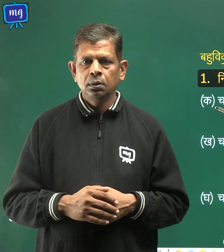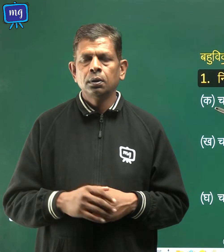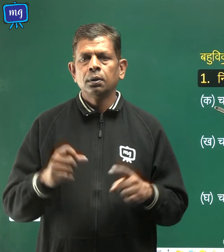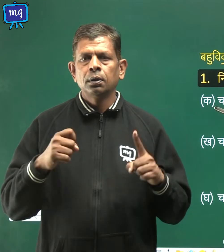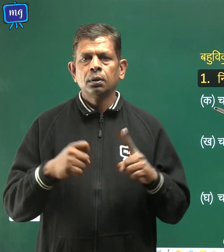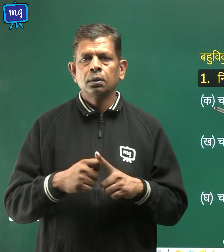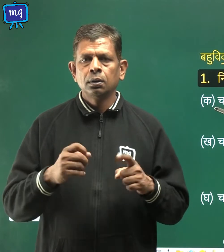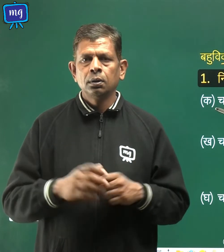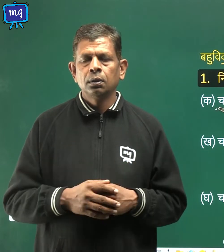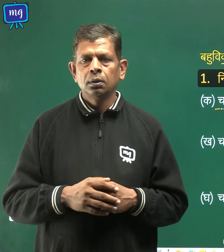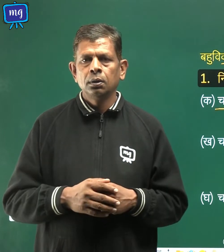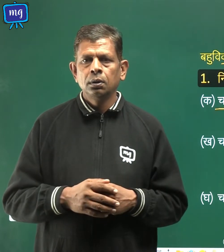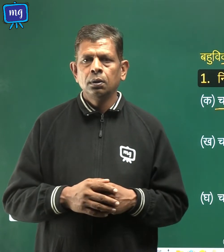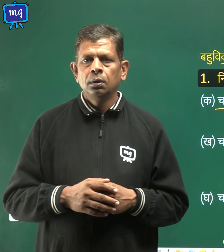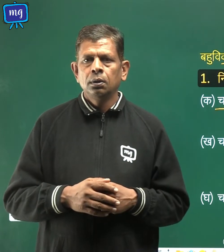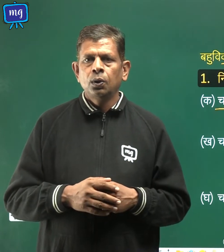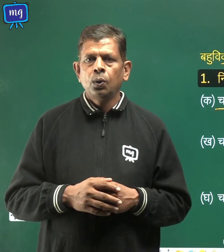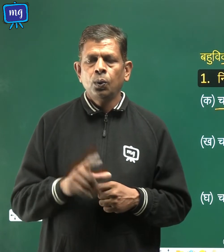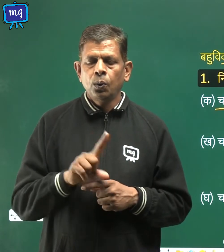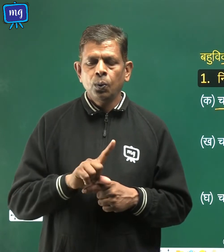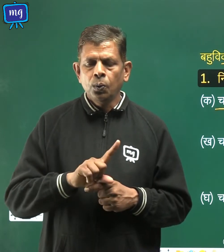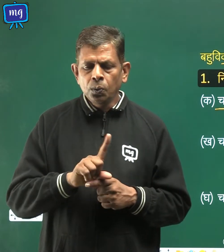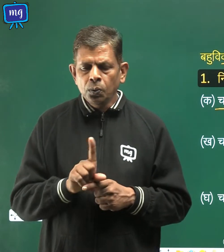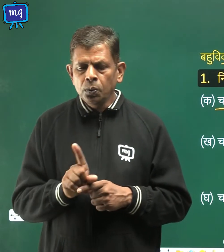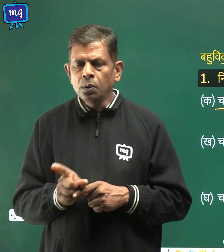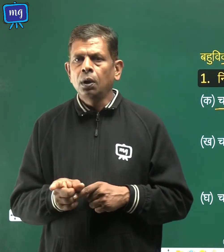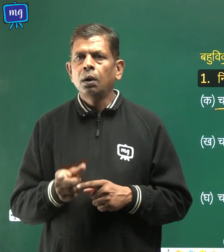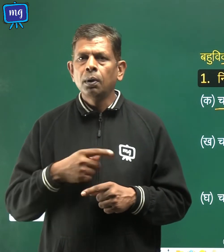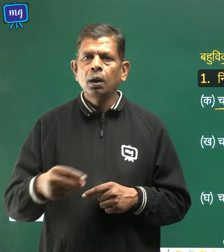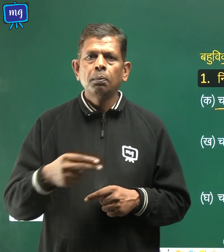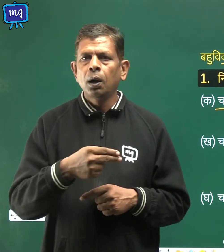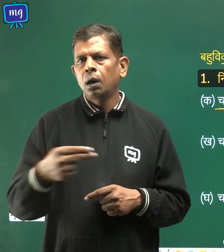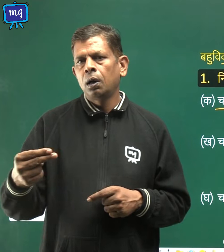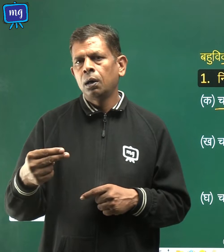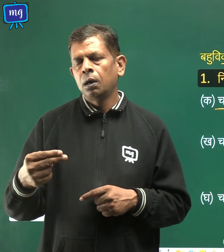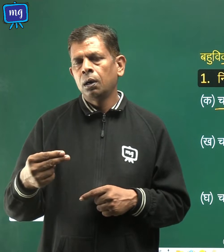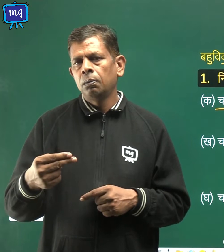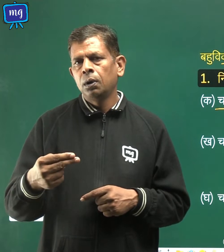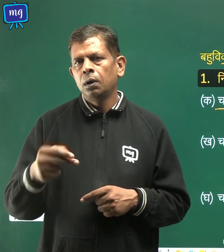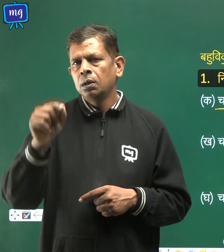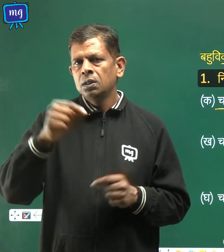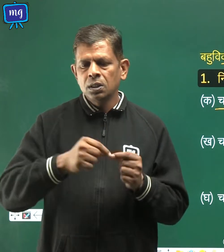क चाल बराबर दूरी गुणा समय।